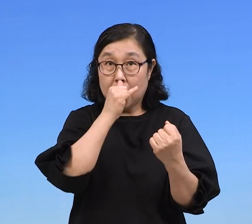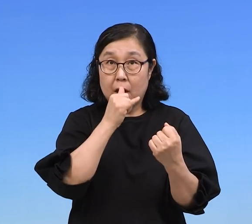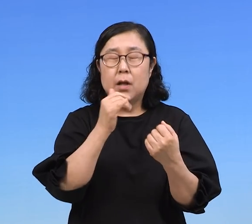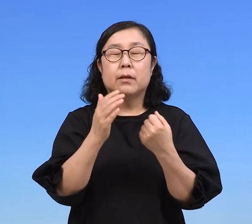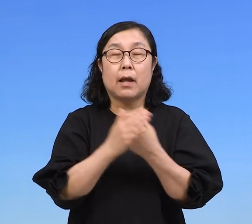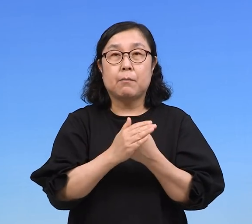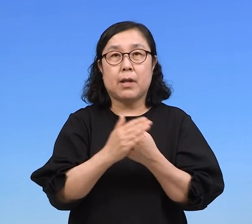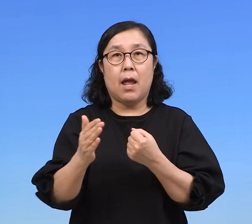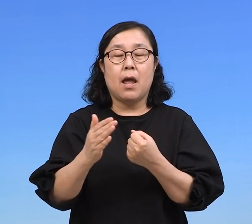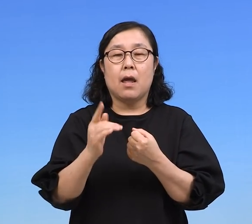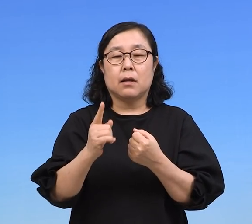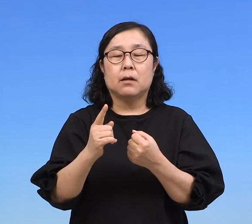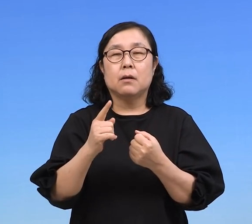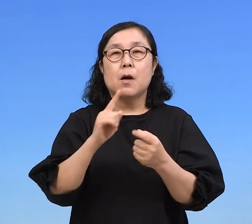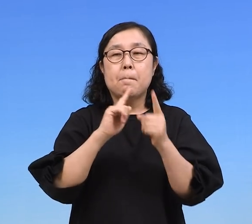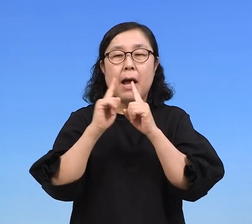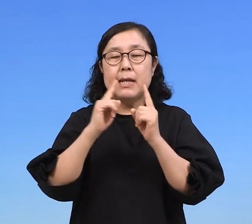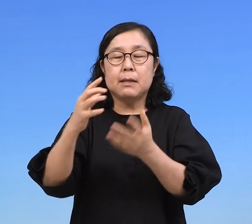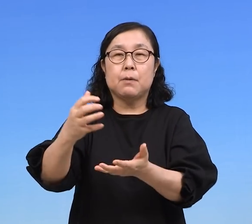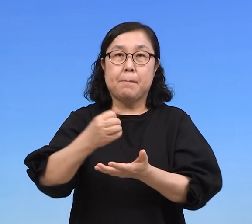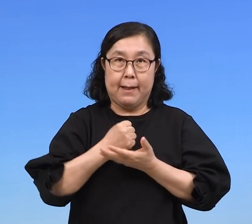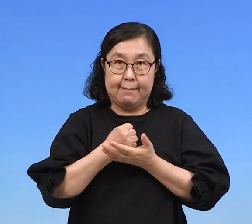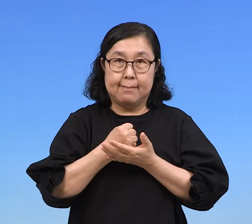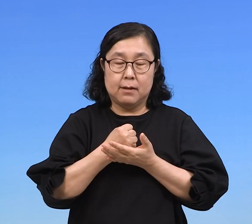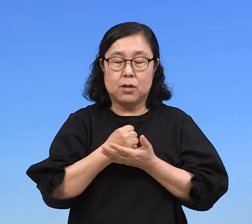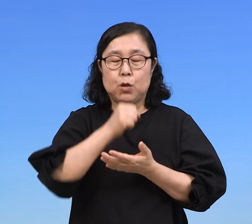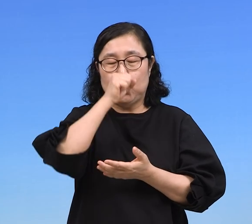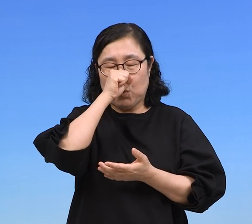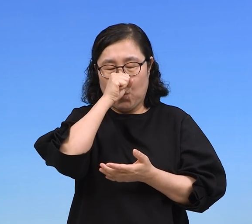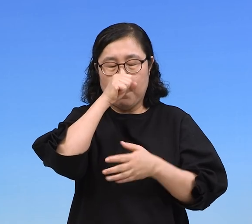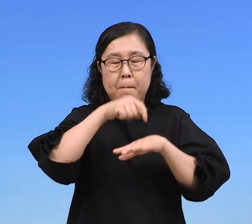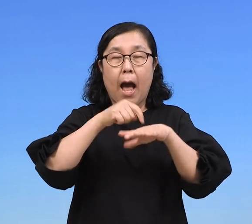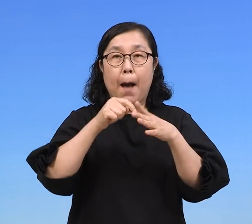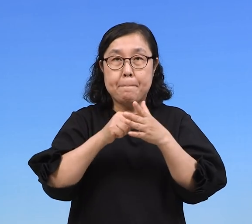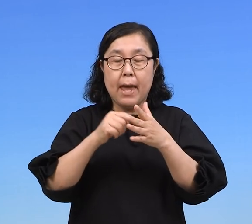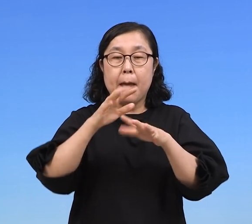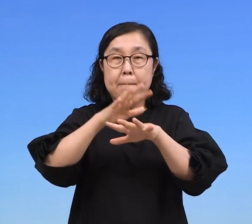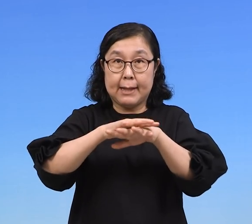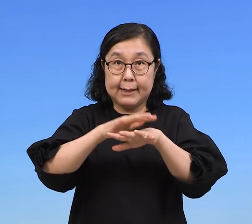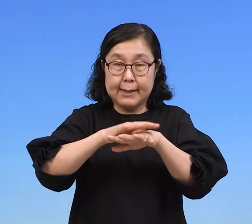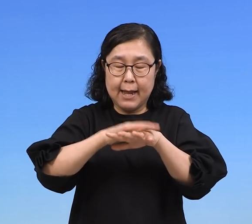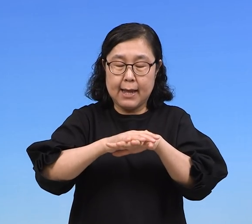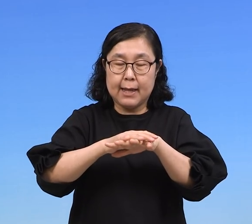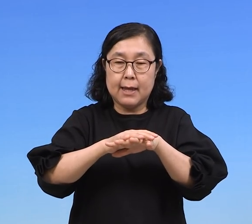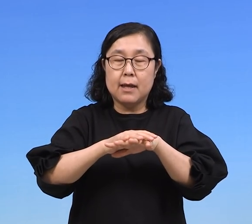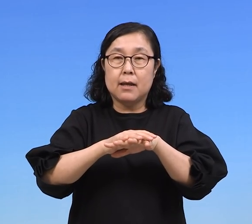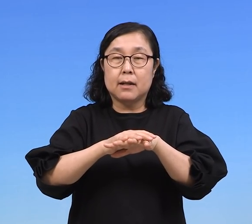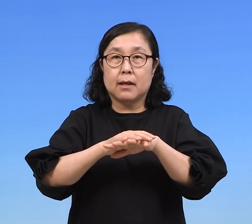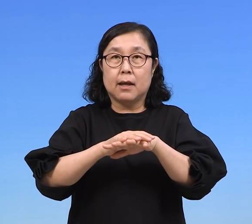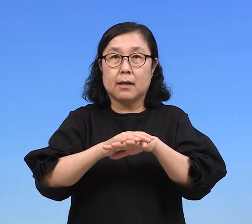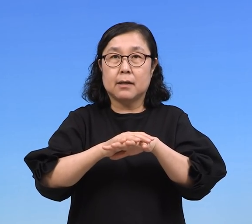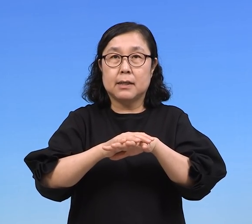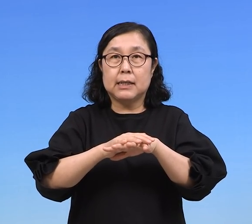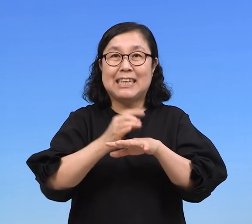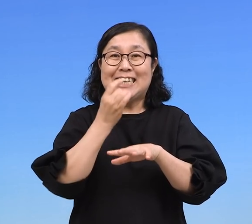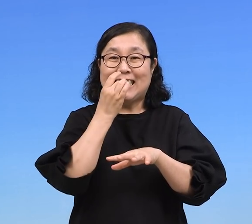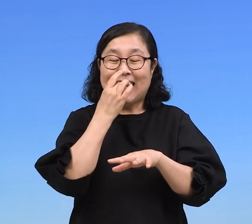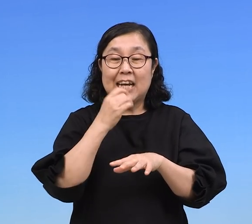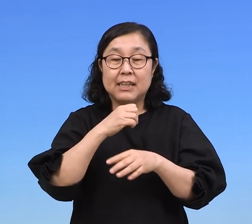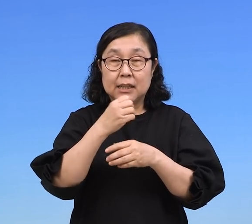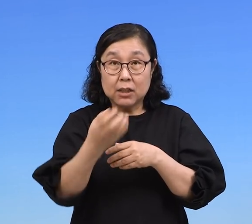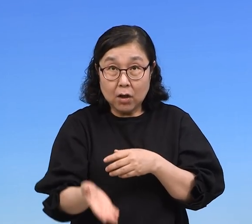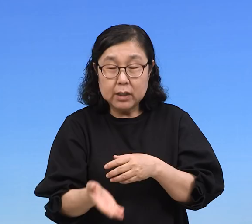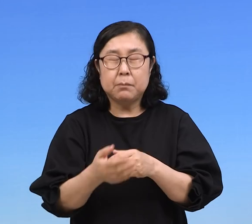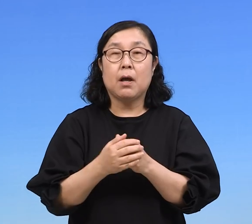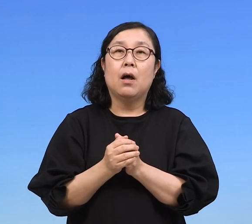그 말씀을 수용하는 마음의 밭, 좋은 마음의 밭에 떨어지면은 30배, 60배, 100배의 그런